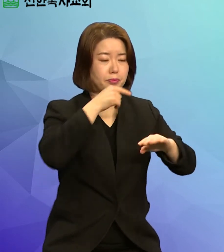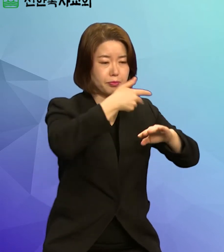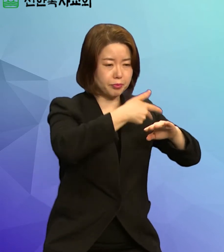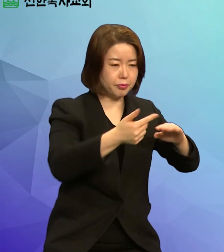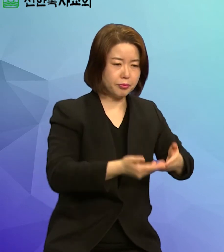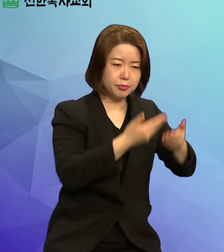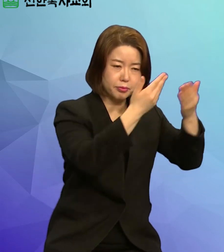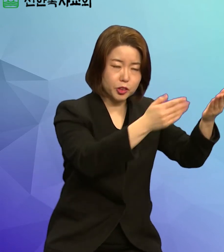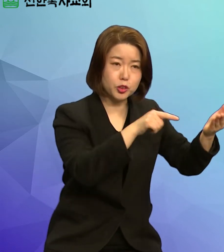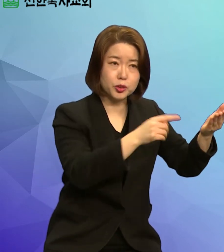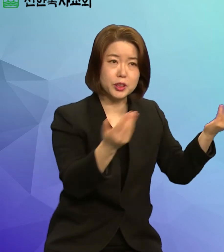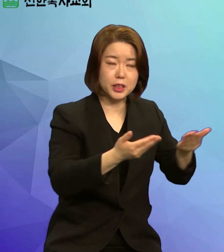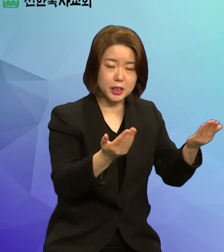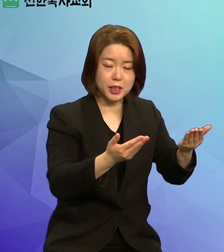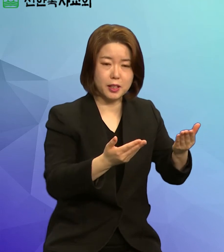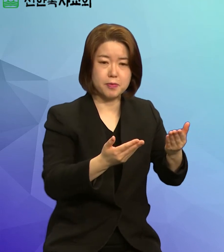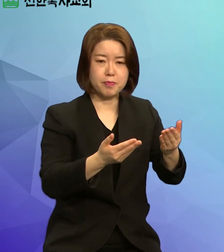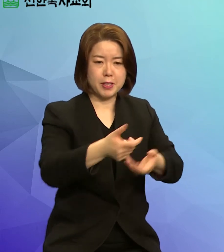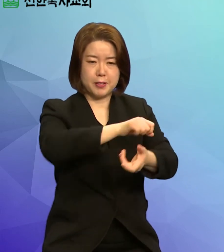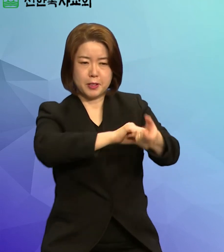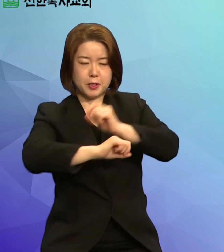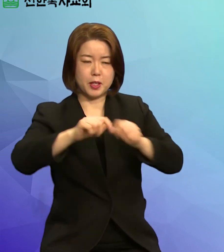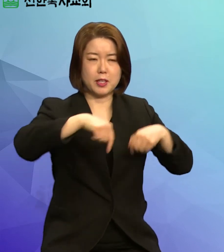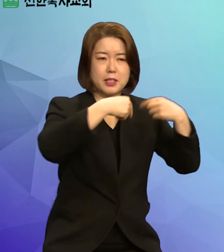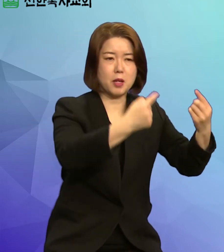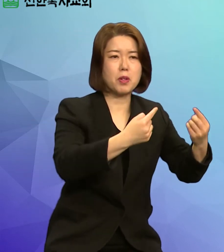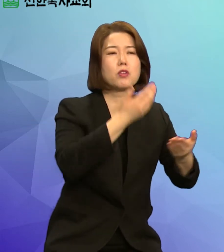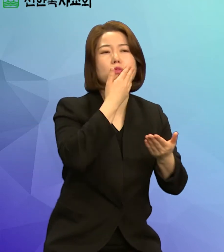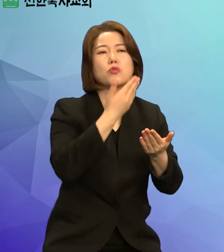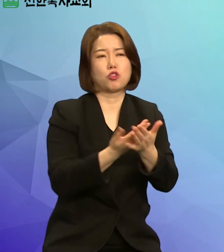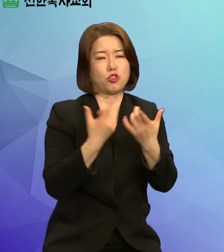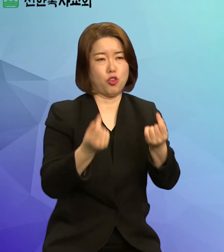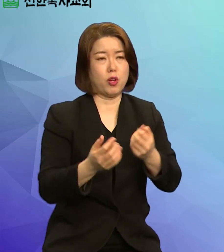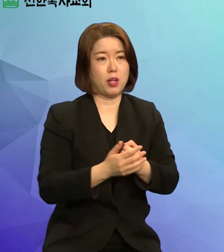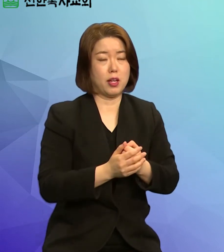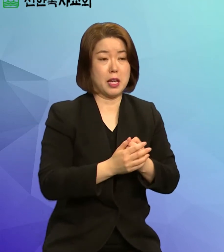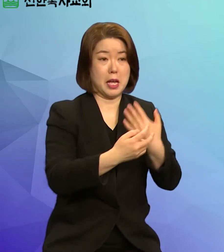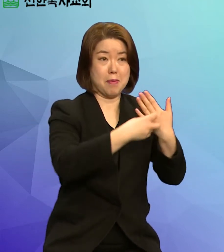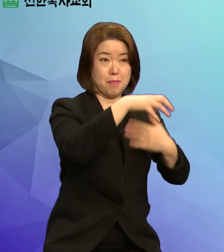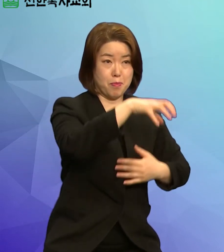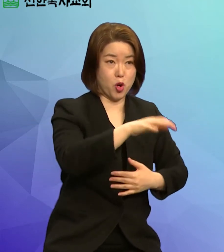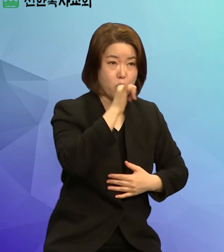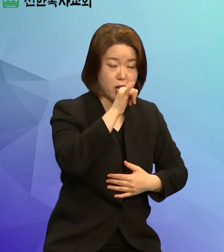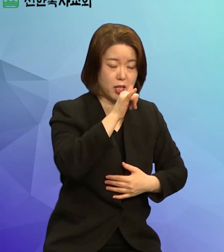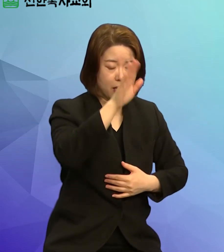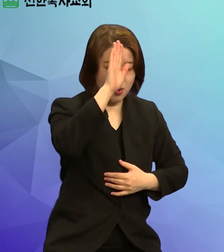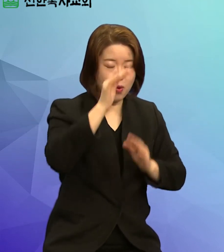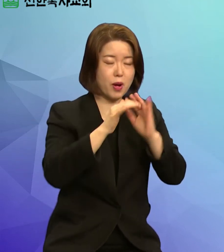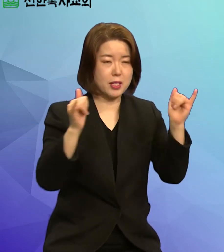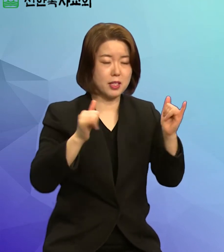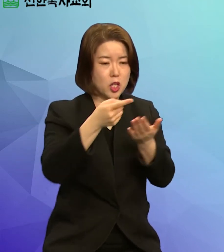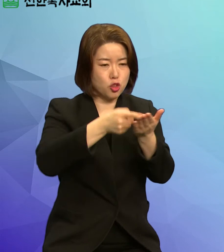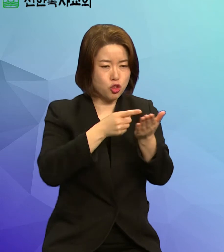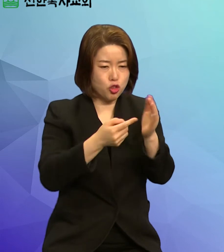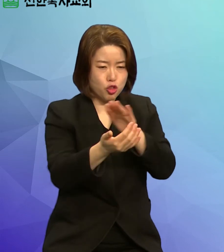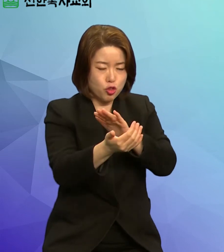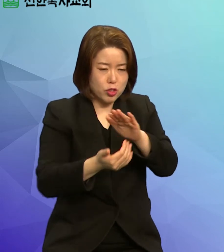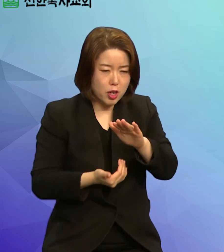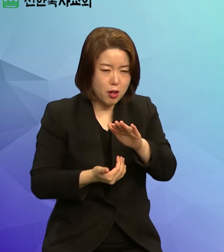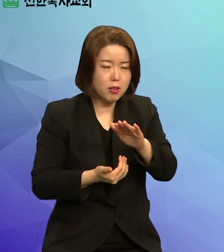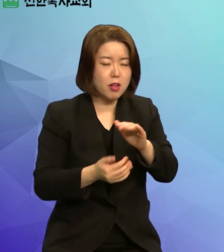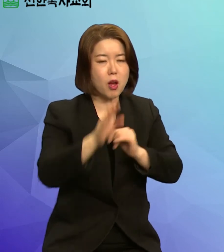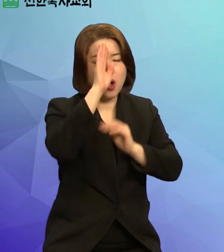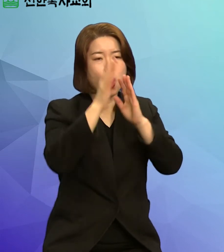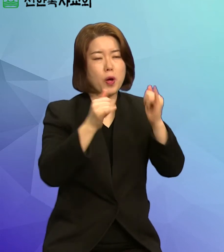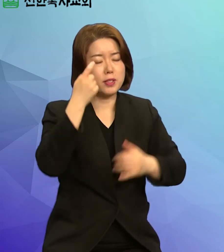앞장서는 일이 정말 중요하겠구나. 병원에 있는 환자들, 수술을 앞두고 있는 이들이 생각이